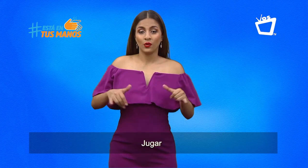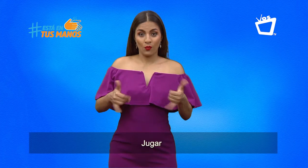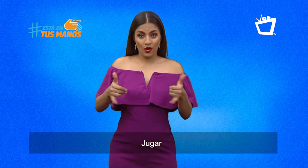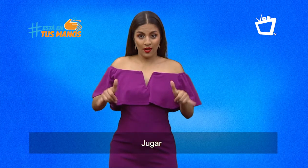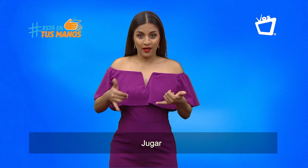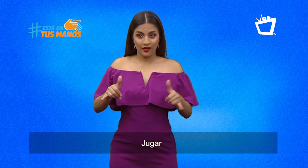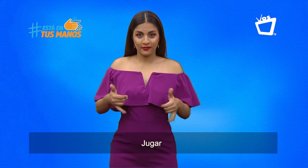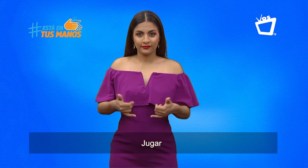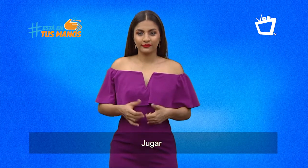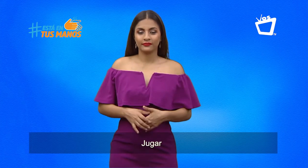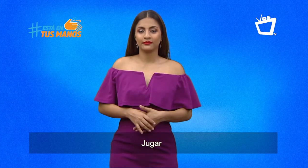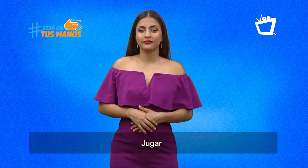jugar